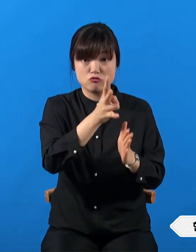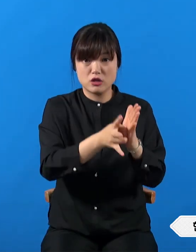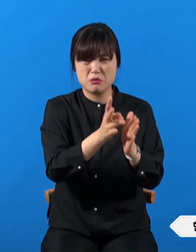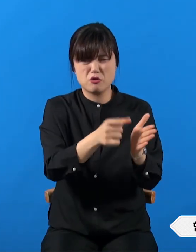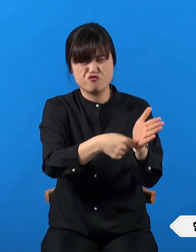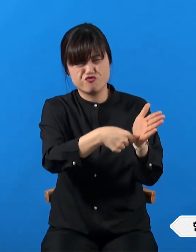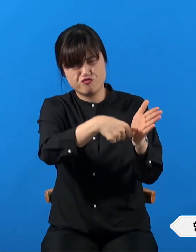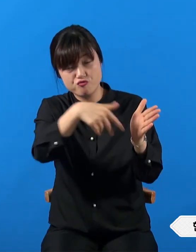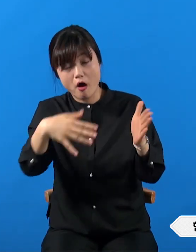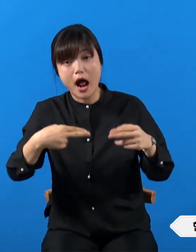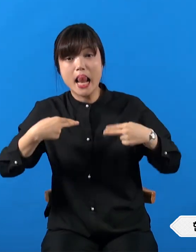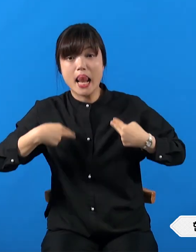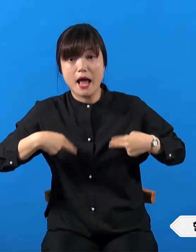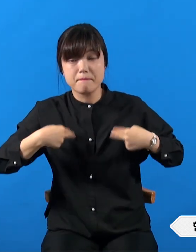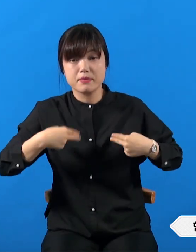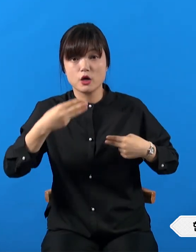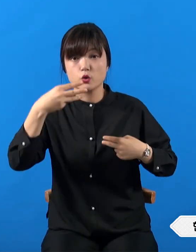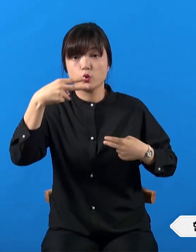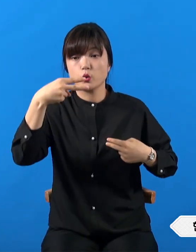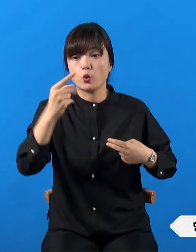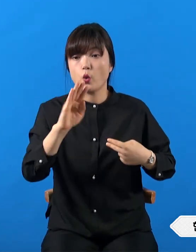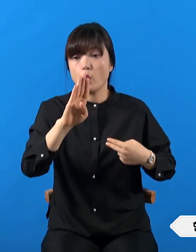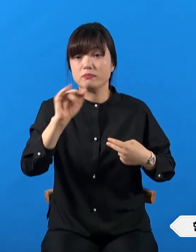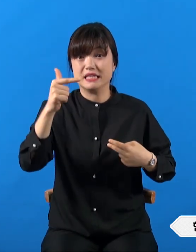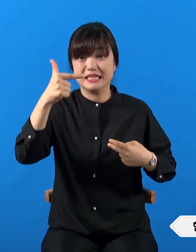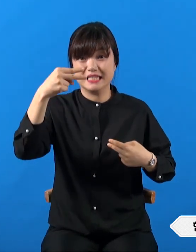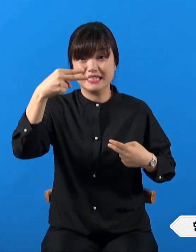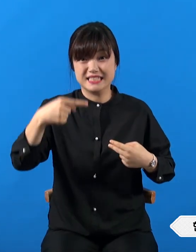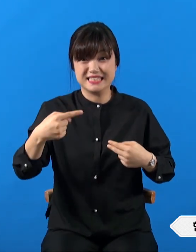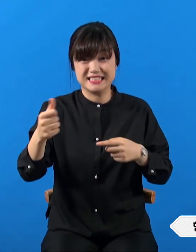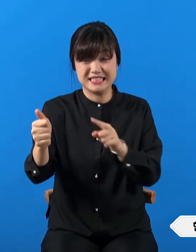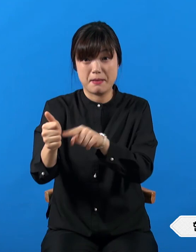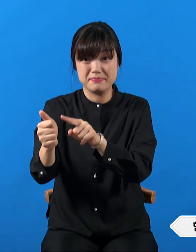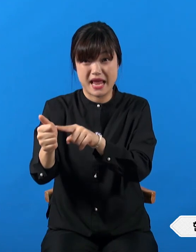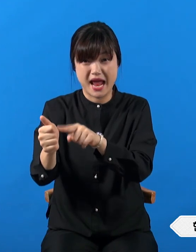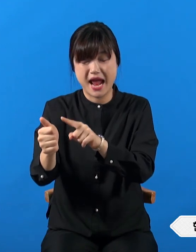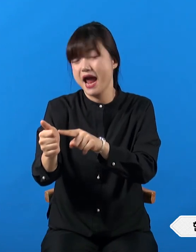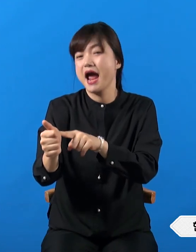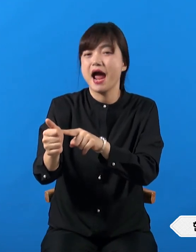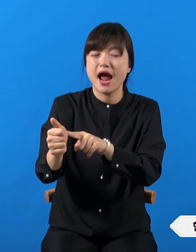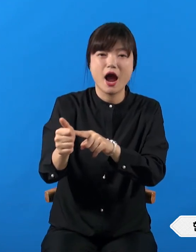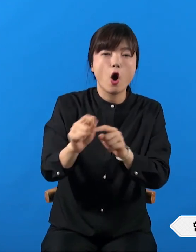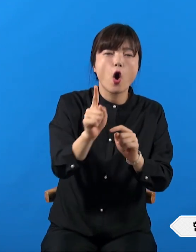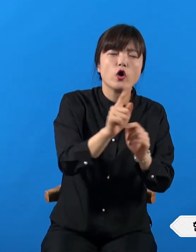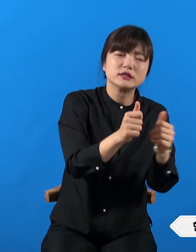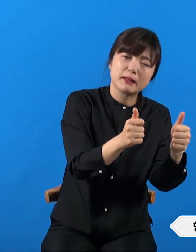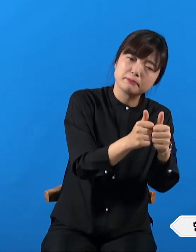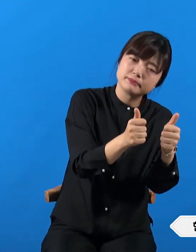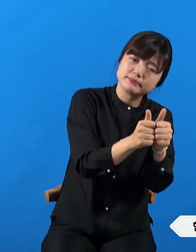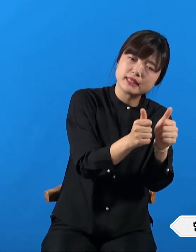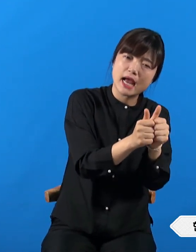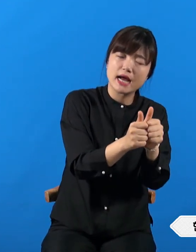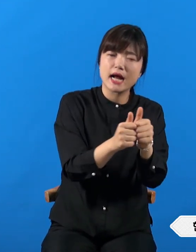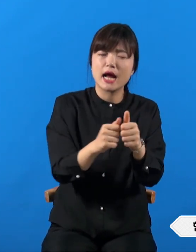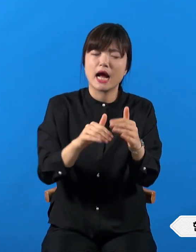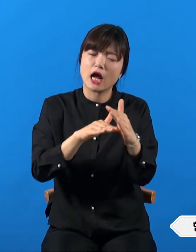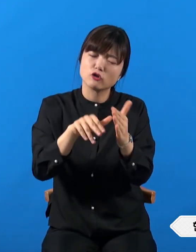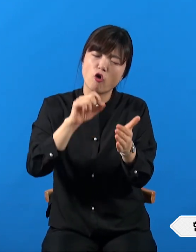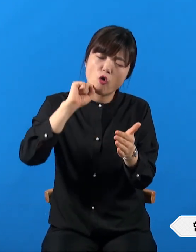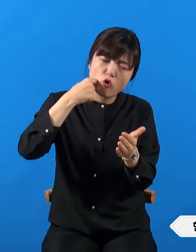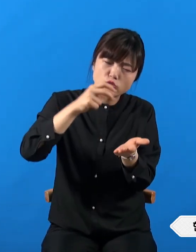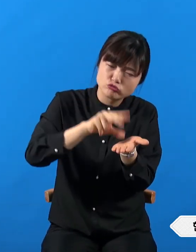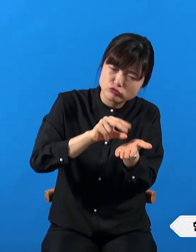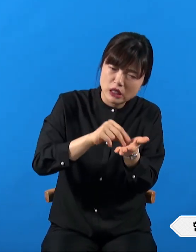예루살렘의 유명한 랍비 도비드라는 랍비에게 어떤 사람이 이 상담을 청해 왔습니다. 가정의